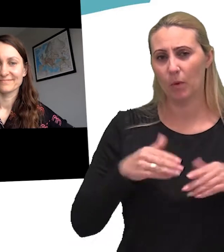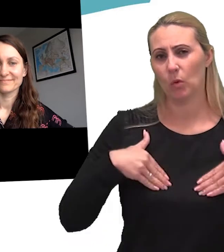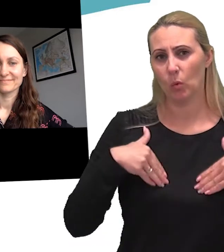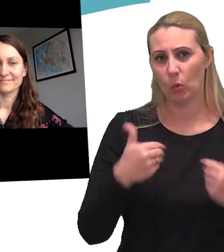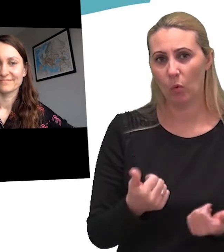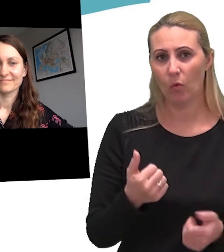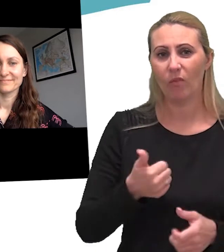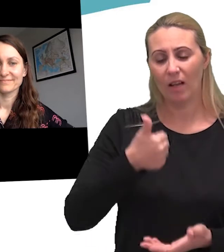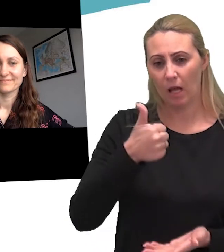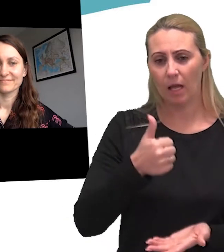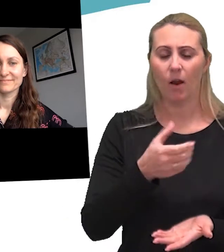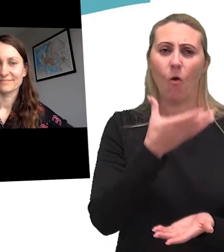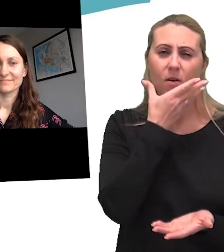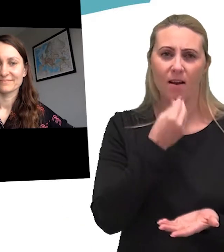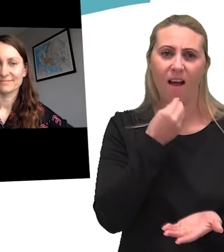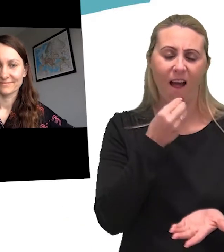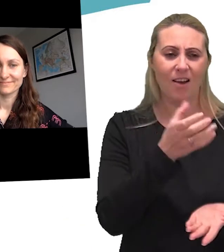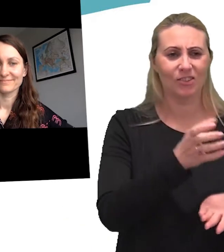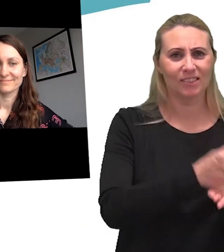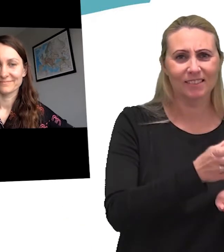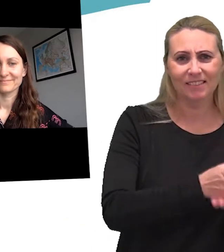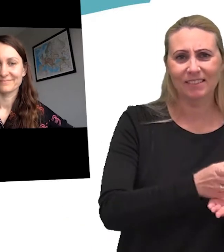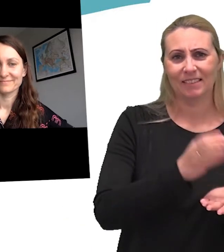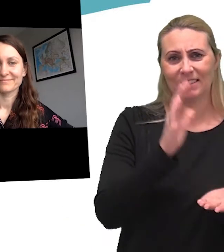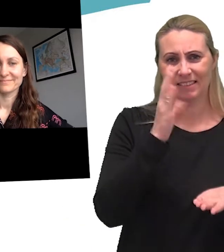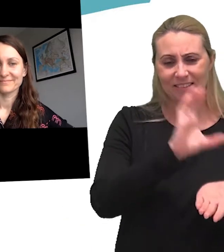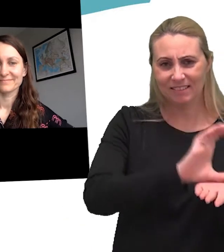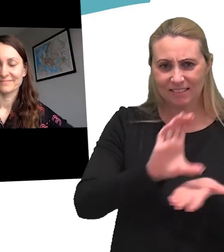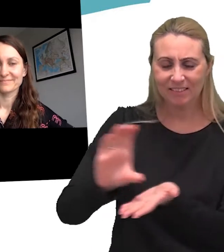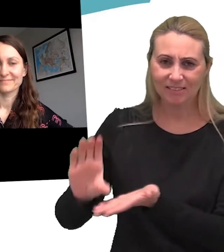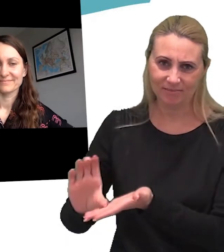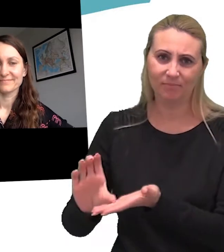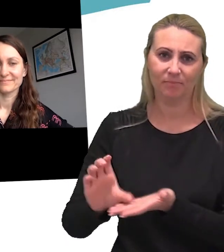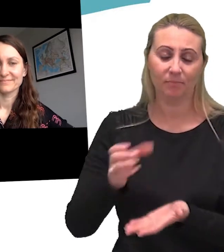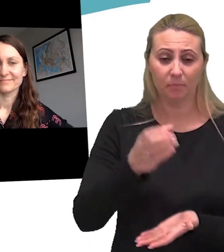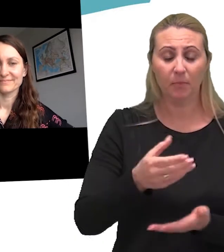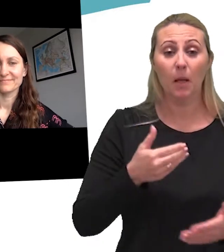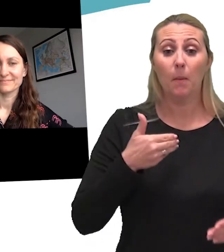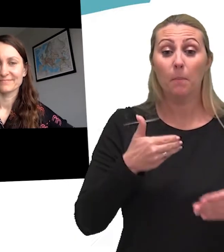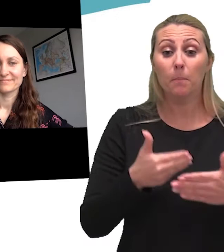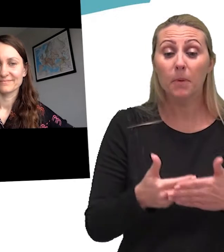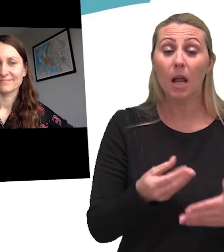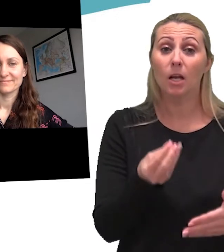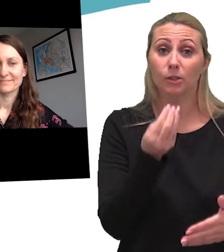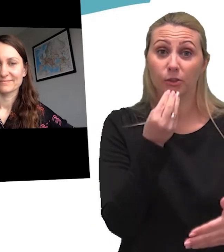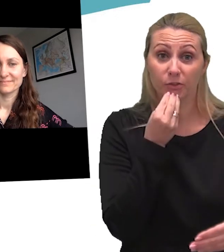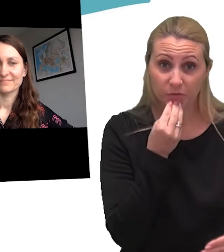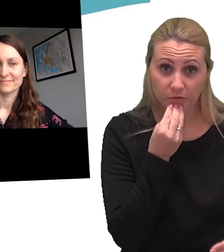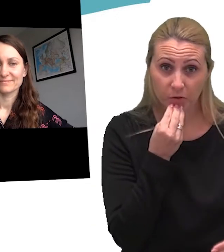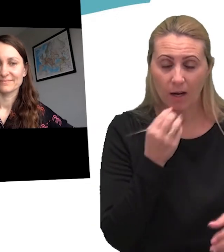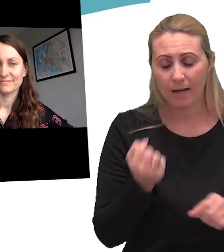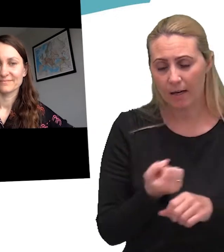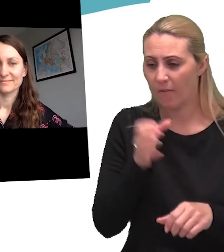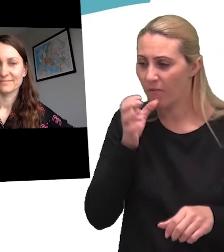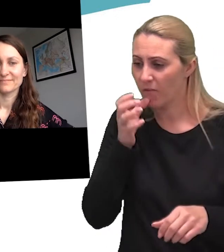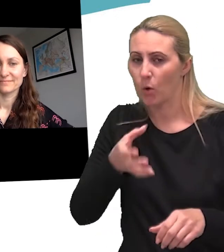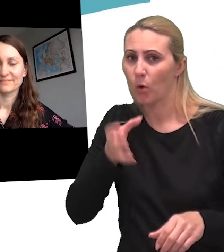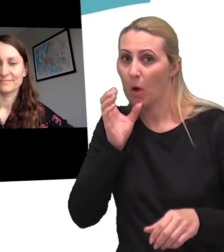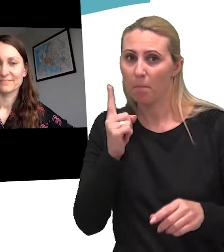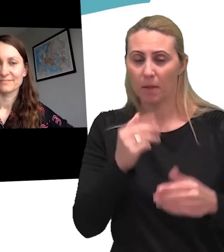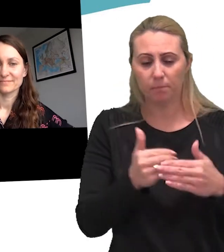rekomenduoju pasistatyti kokias gražias stiklines, podukus mėgstamos ir prieš kiekvieną valgymą atsigerti vandens, bet